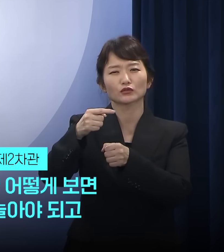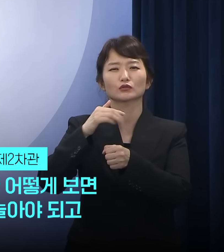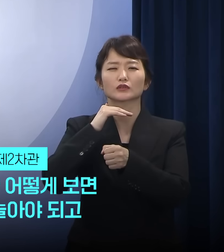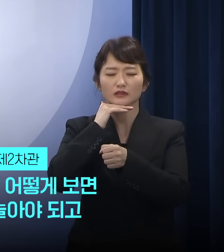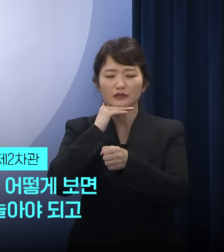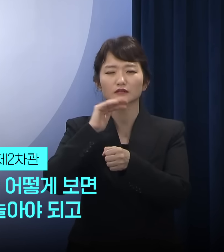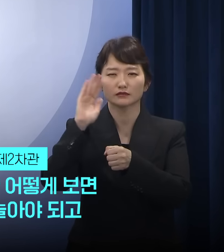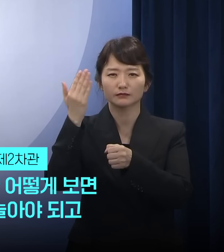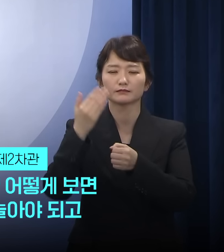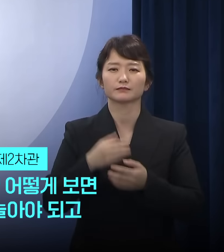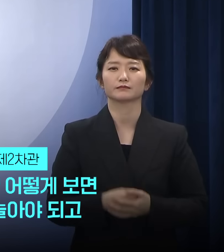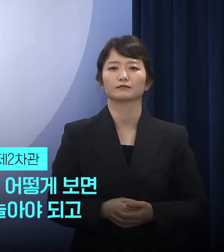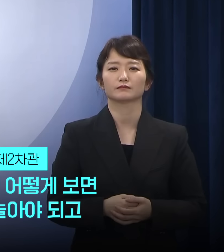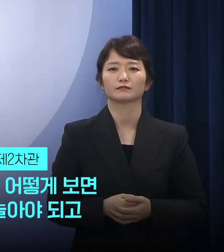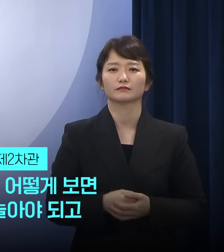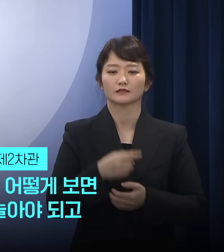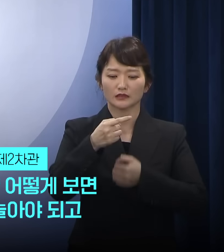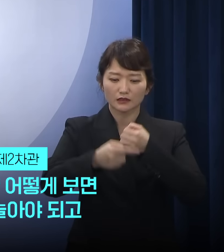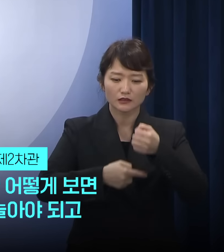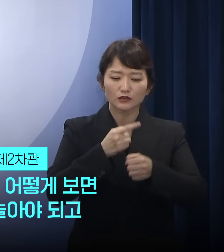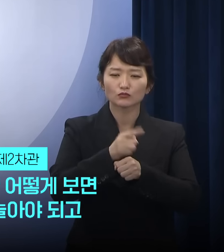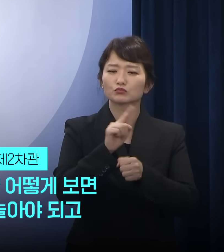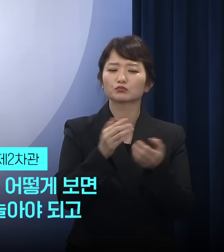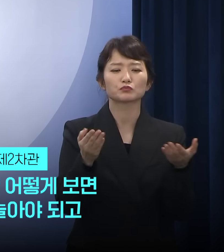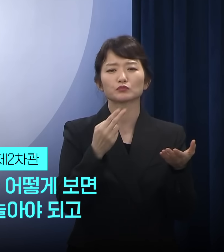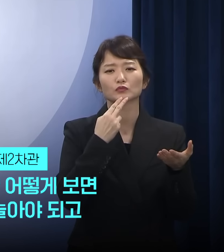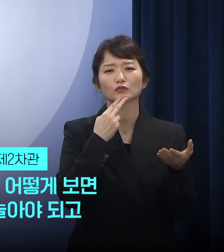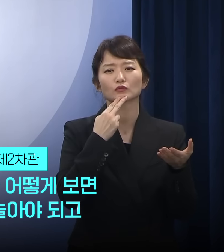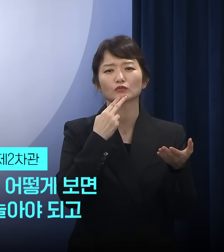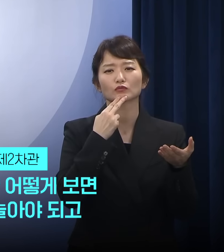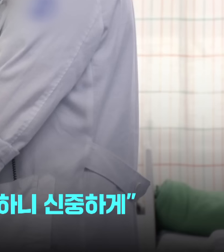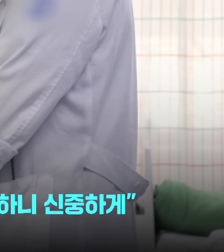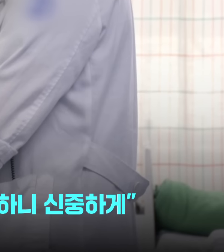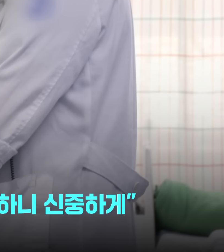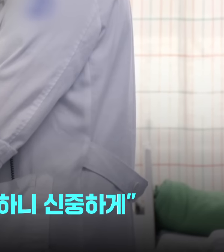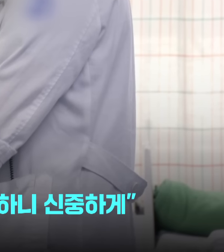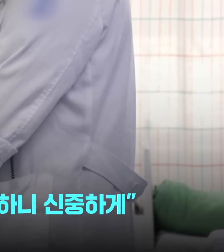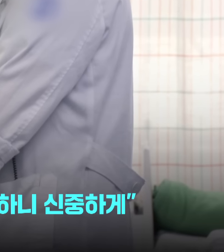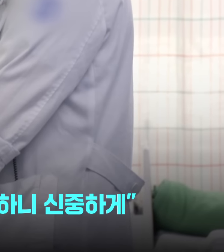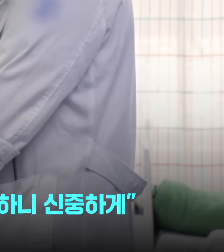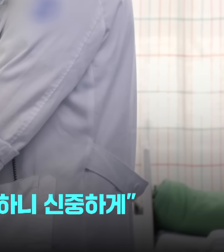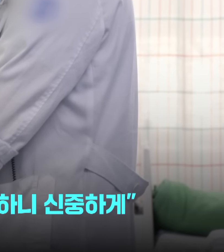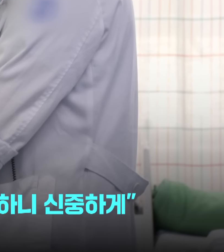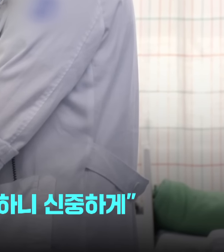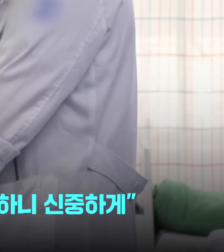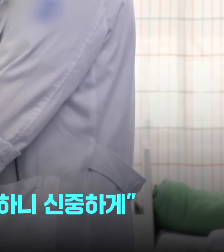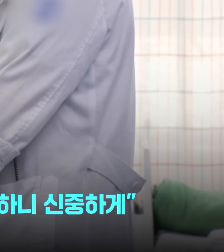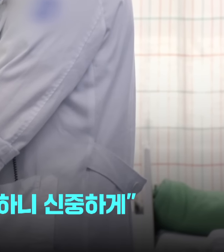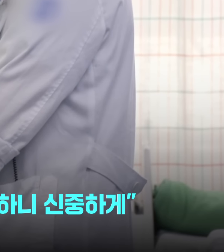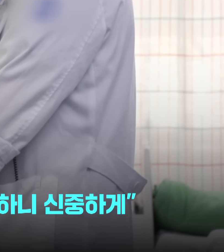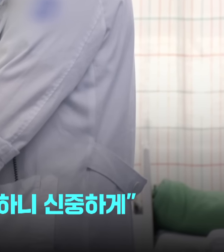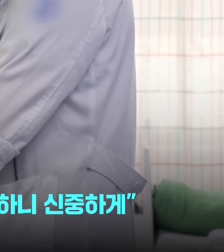1년간을 그냥 어떻게 보면 아무 하는 일 없이 놀아야 되고,